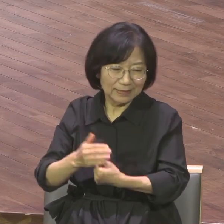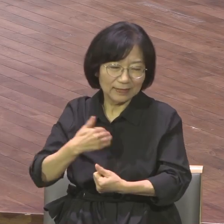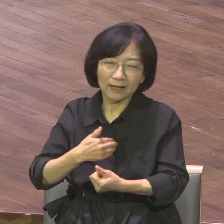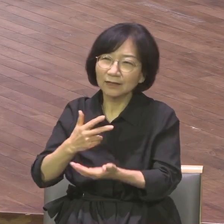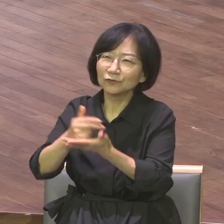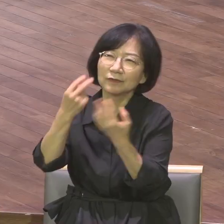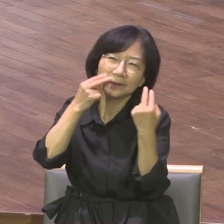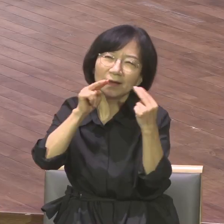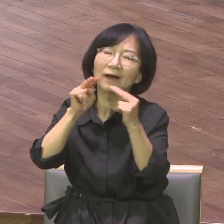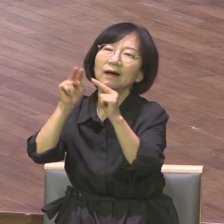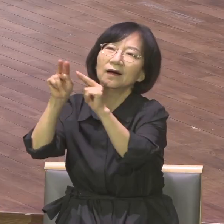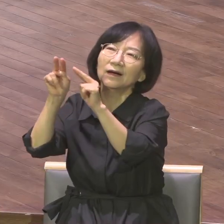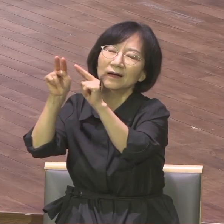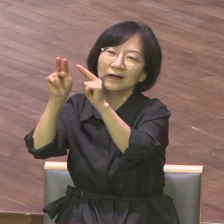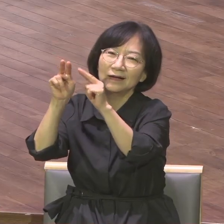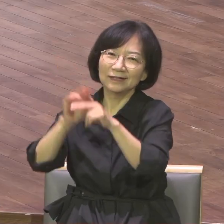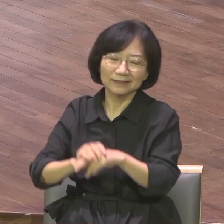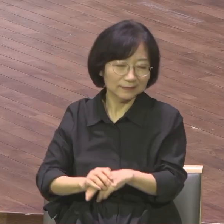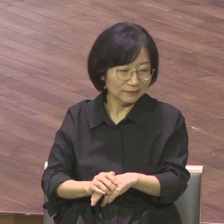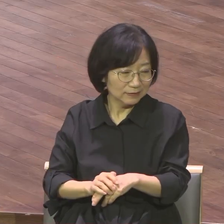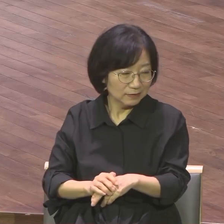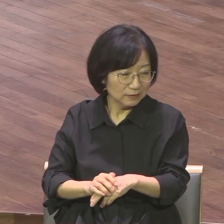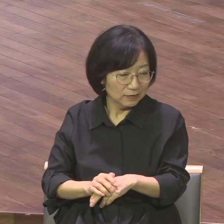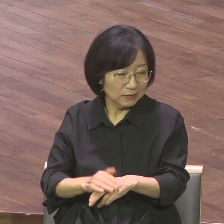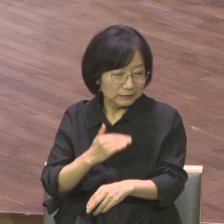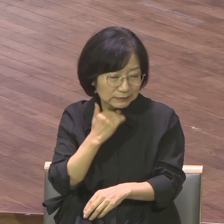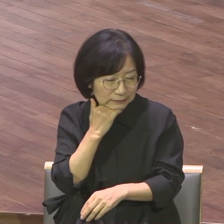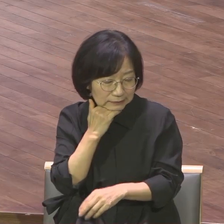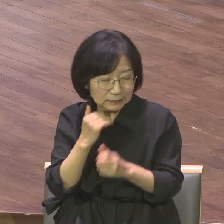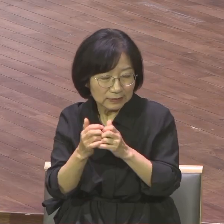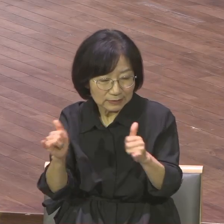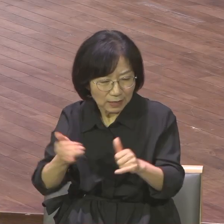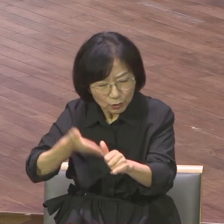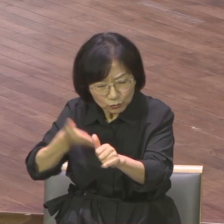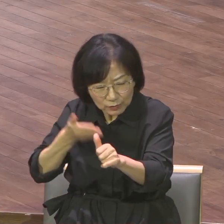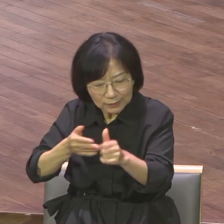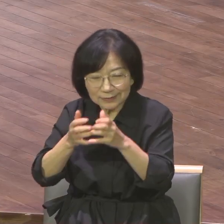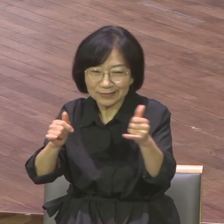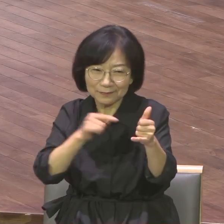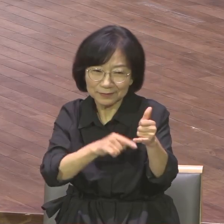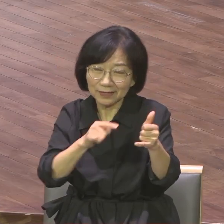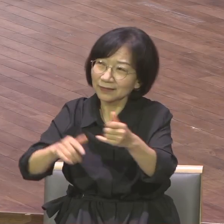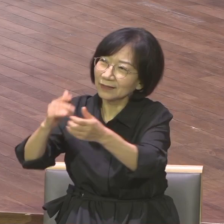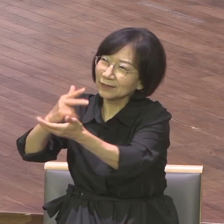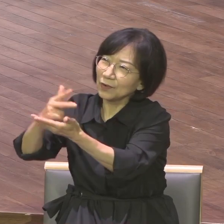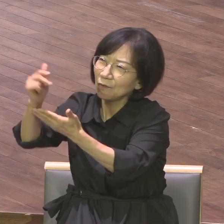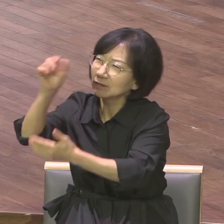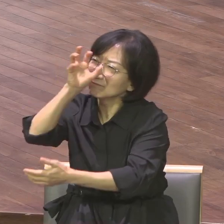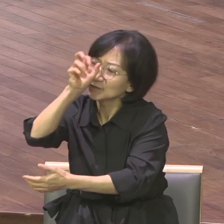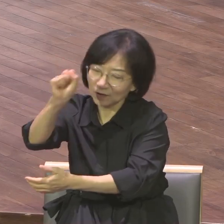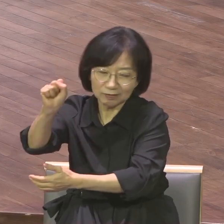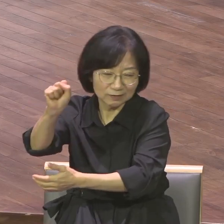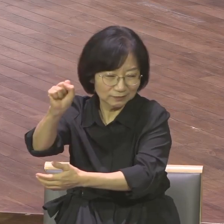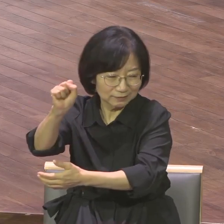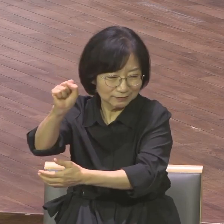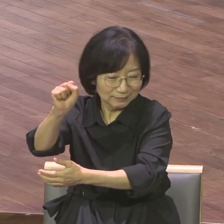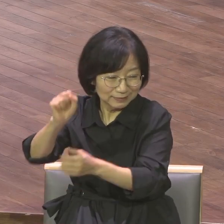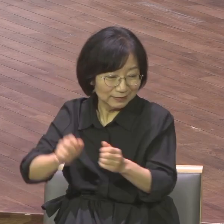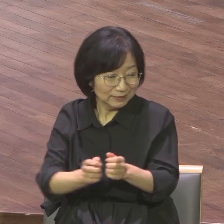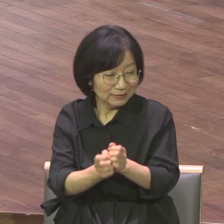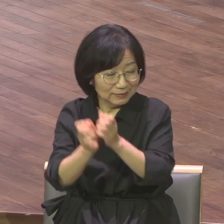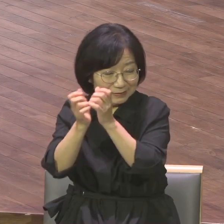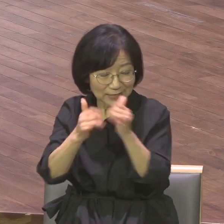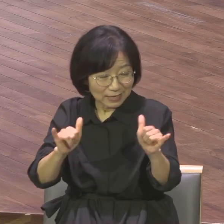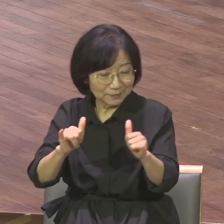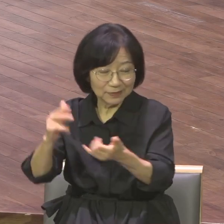그를 바라리다 하도다. 기다리는 자들에게나 구하는 영혼들에게 여호와는 선하시도다.